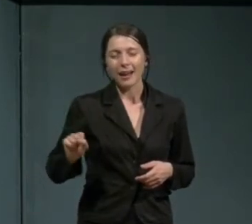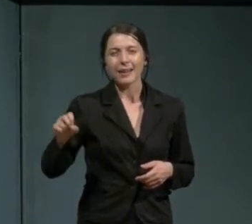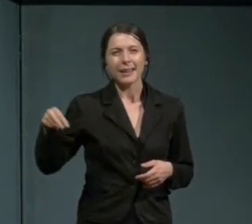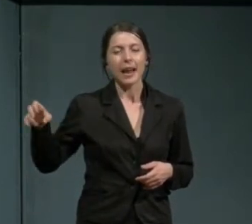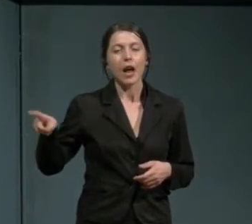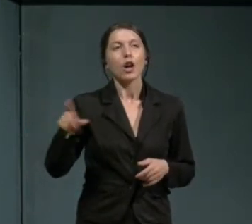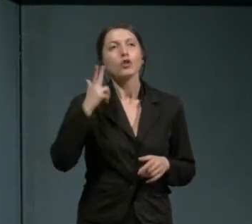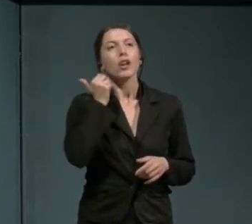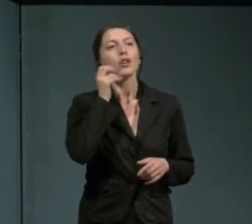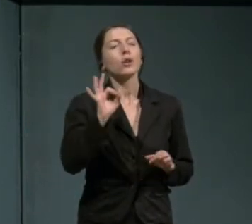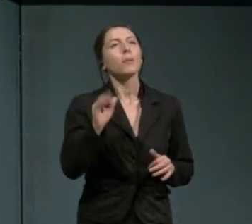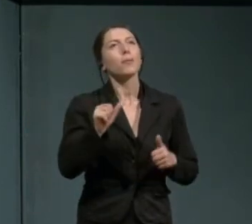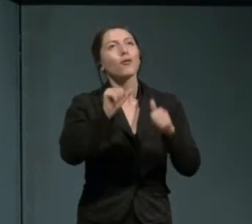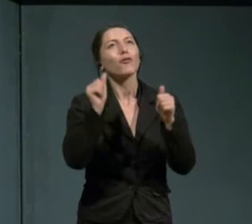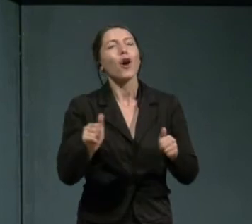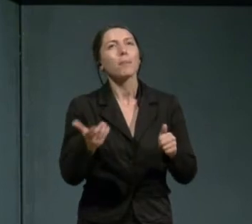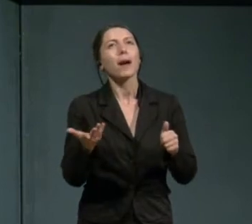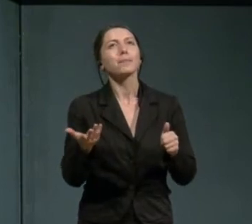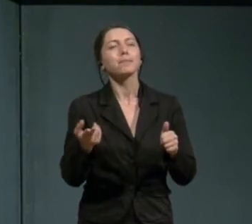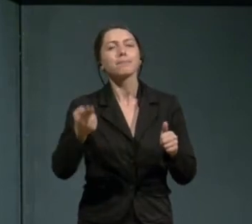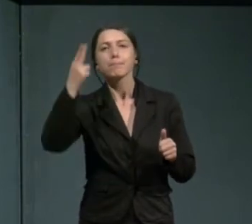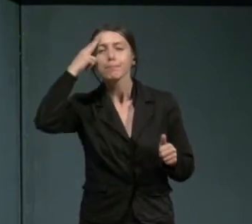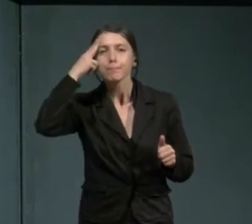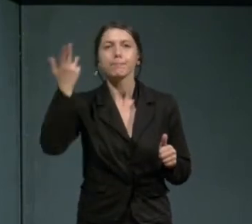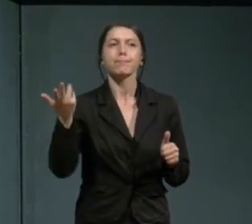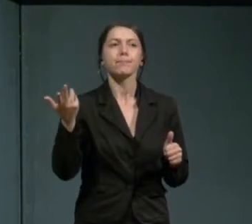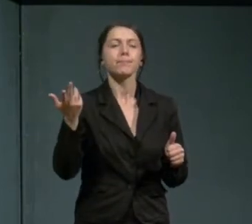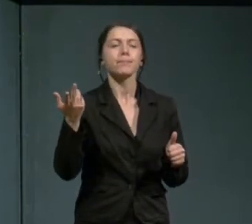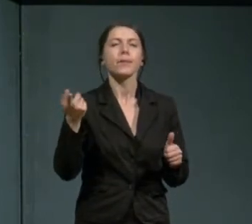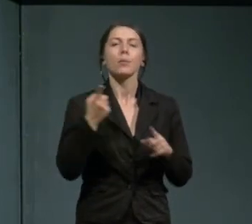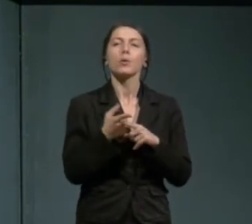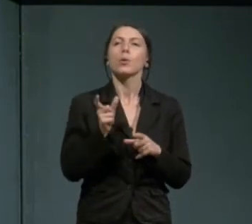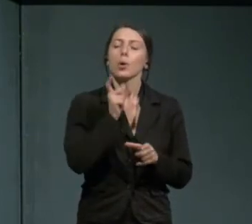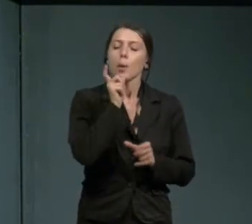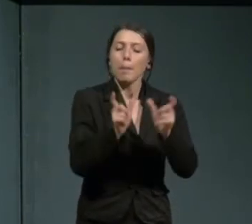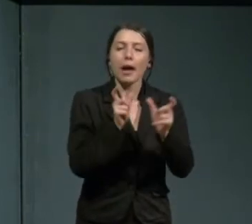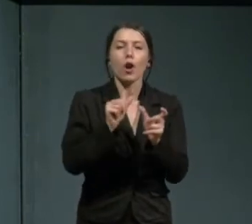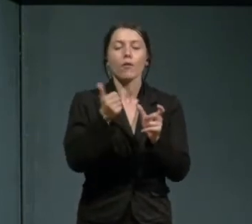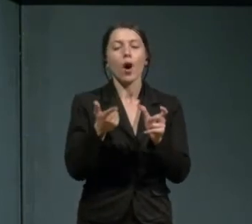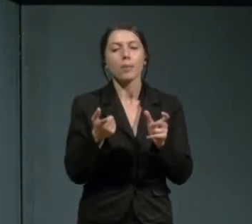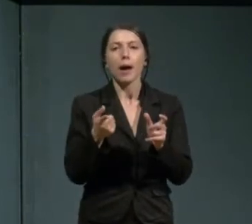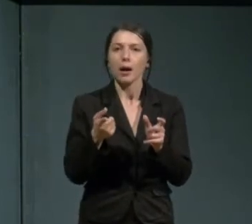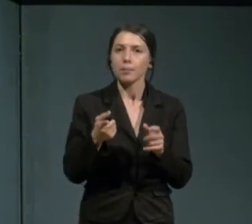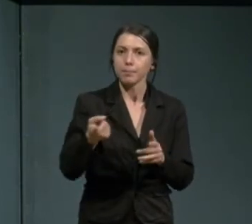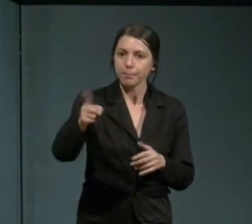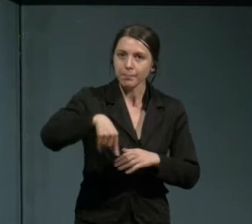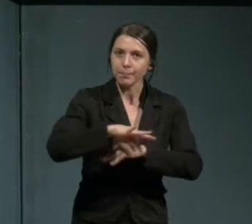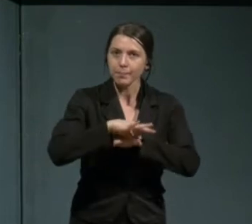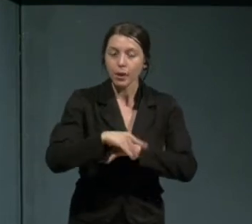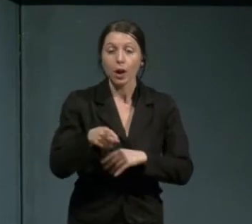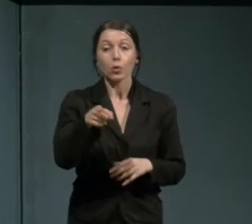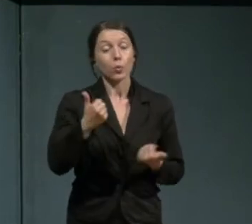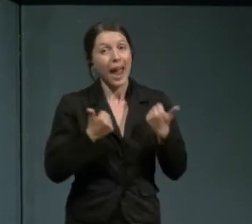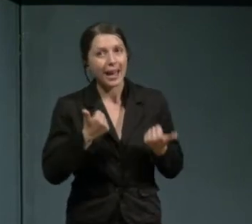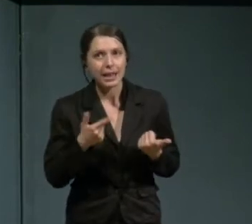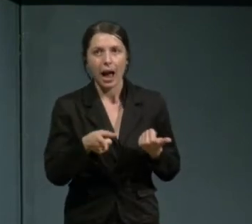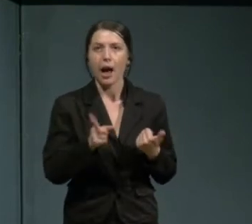ricordano le cui parole sono veramente un riportare all'ordine agli esami non